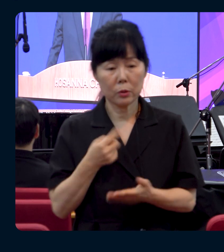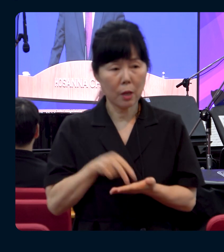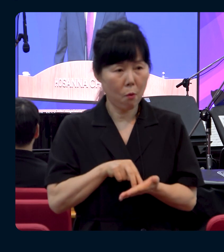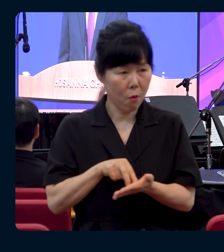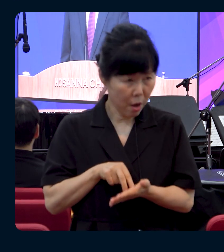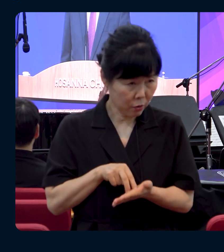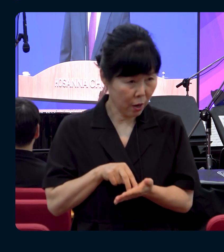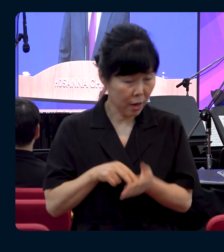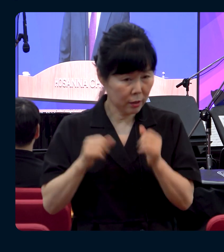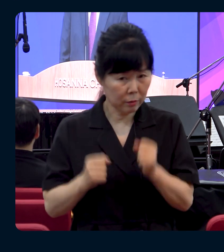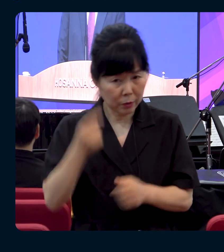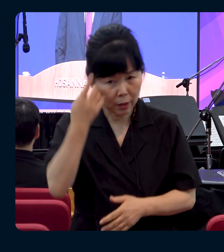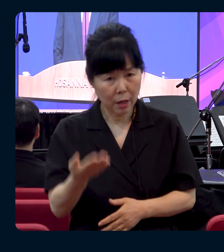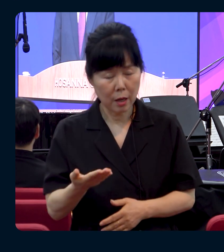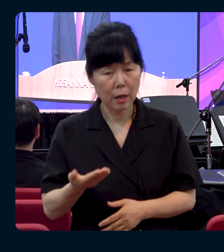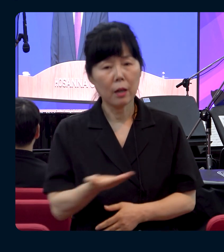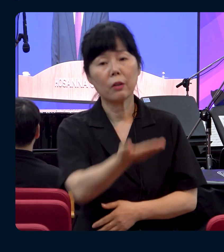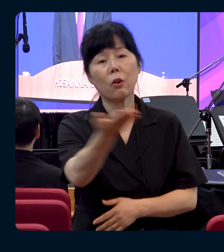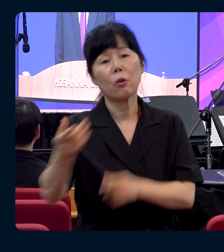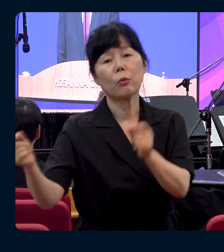당신 옆에는 지금 누가 있습니까?